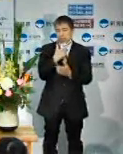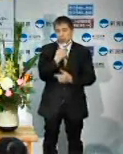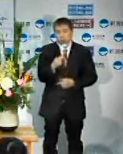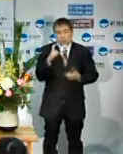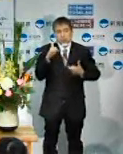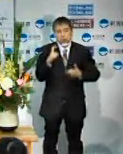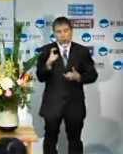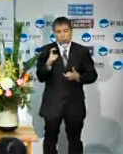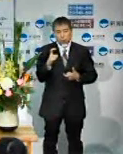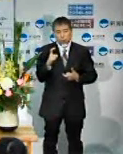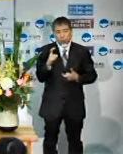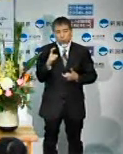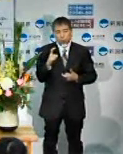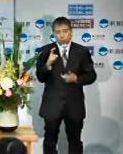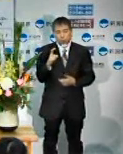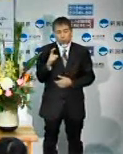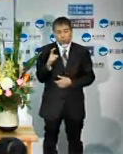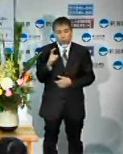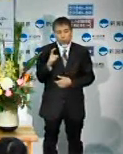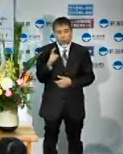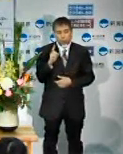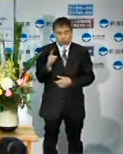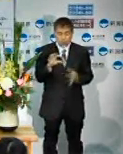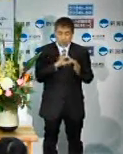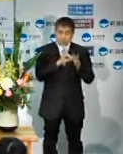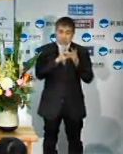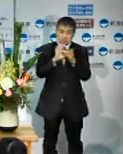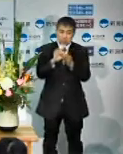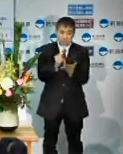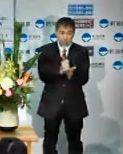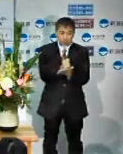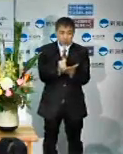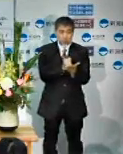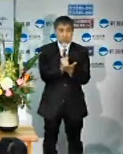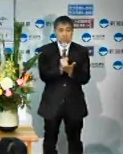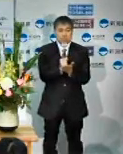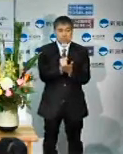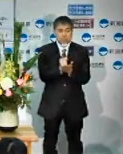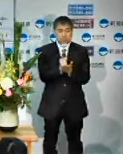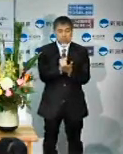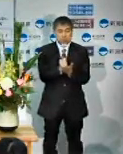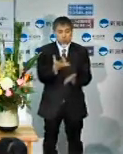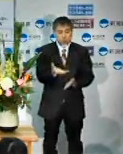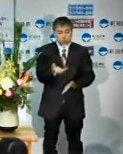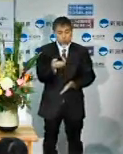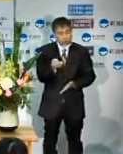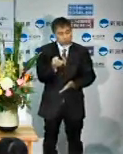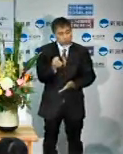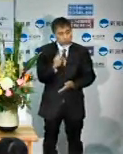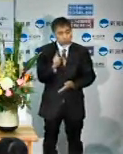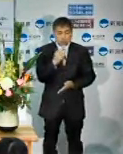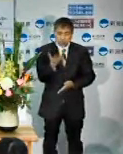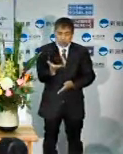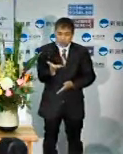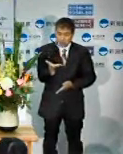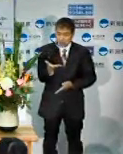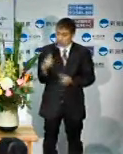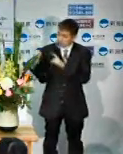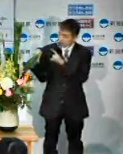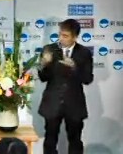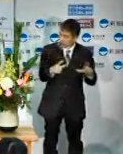こうありましたら、あるいはそういうことを伝える機会を持つお考えがあるかどうか。 いや、申し訳ないですけ